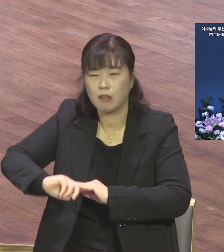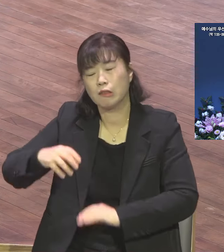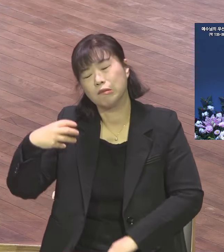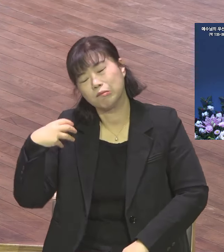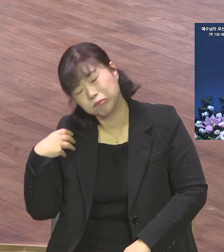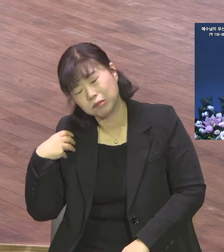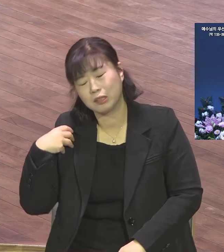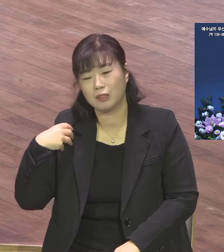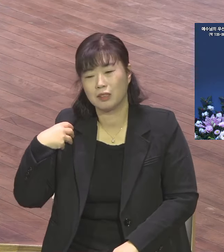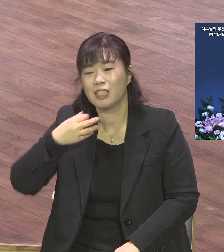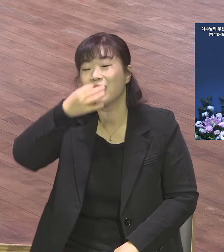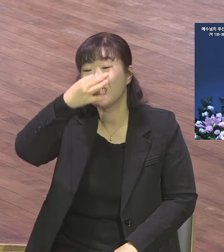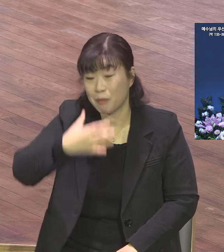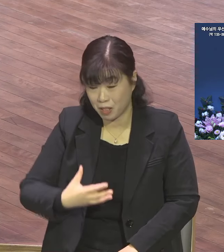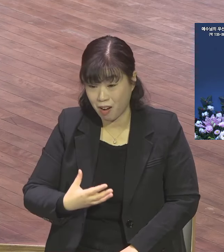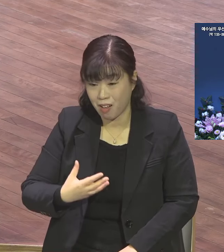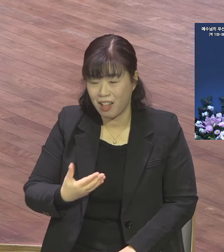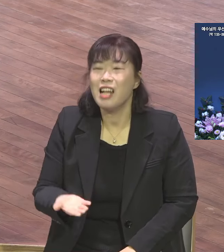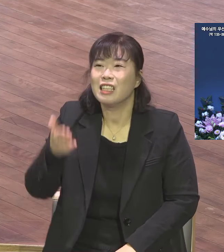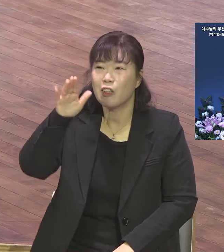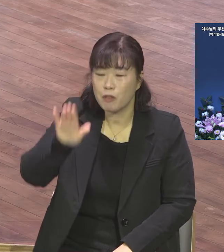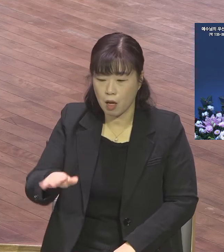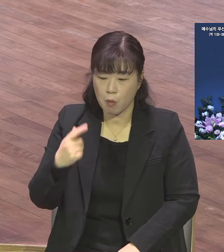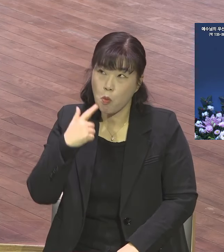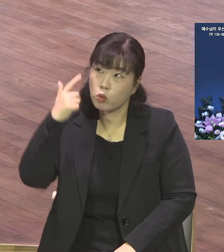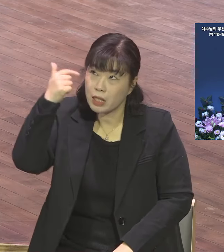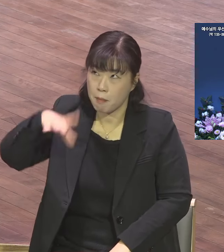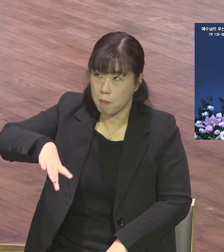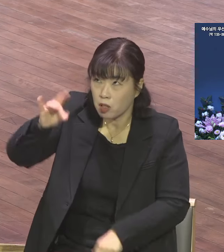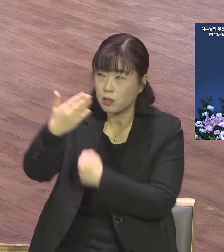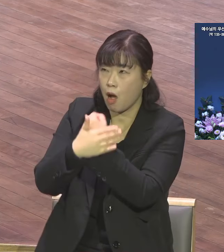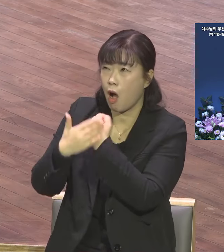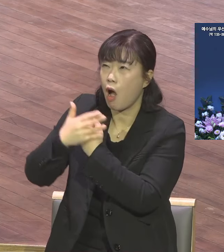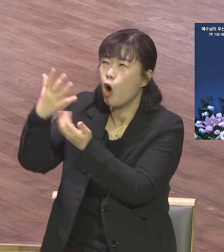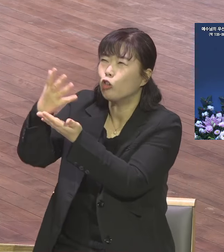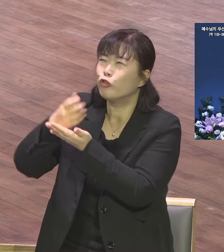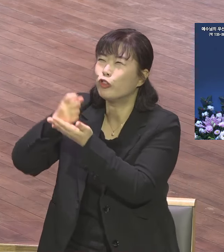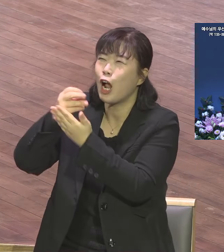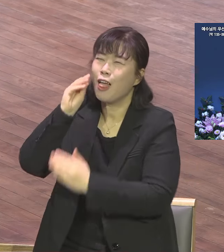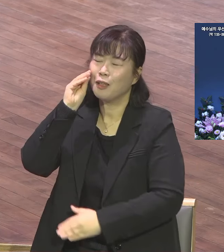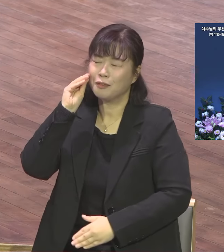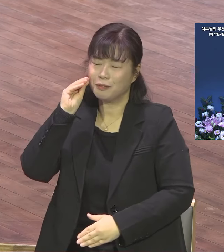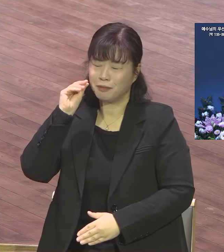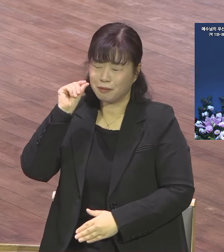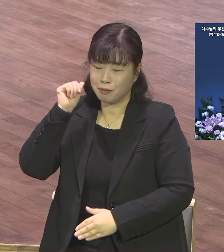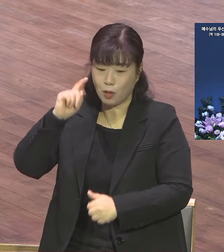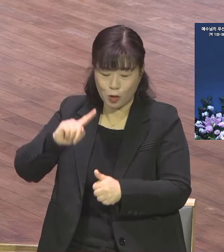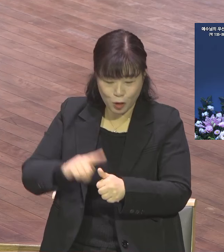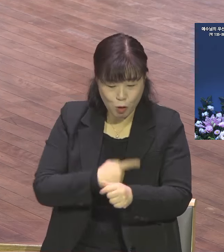저는 뉴스 보고 할 때가 많아요. 우리 교회 행사들을. 저런 기관 저거 하구나 했구나.